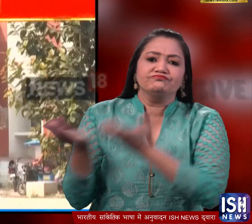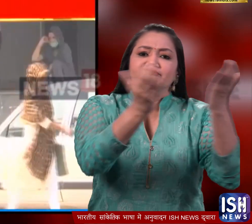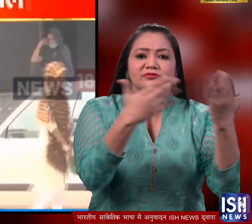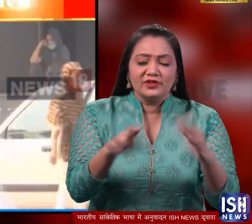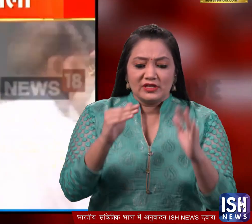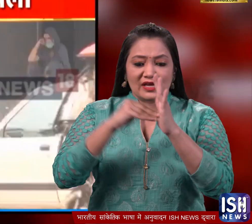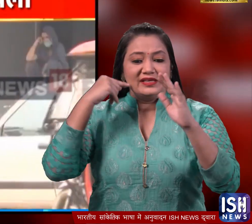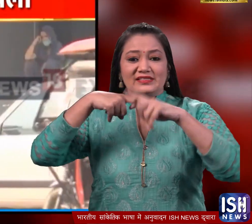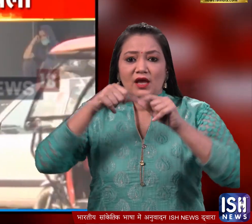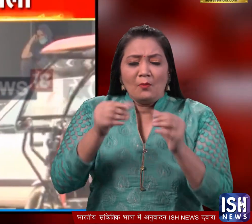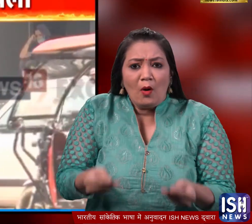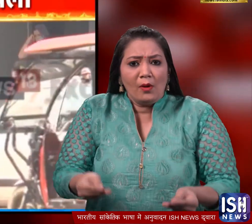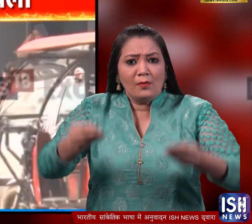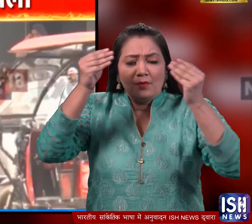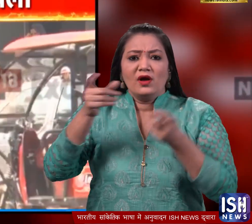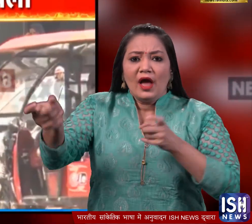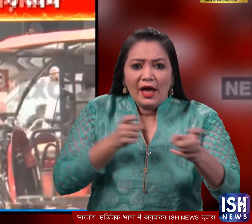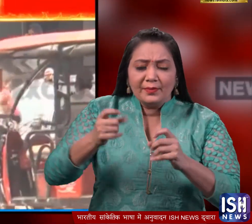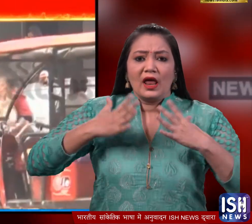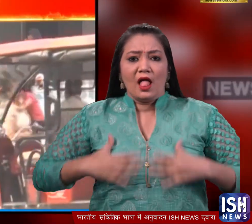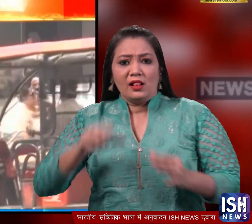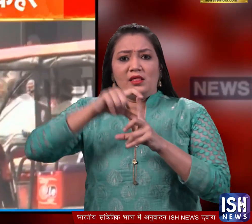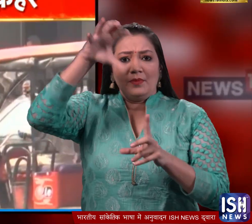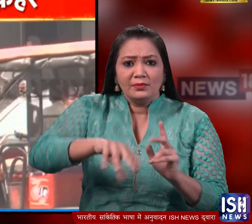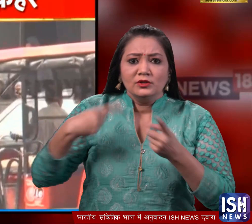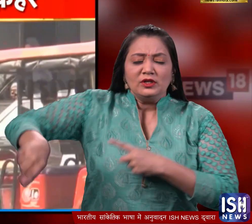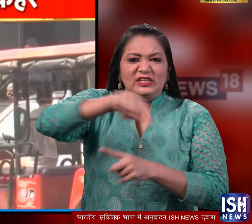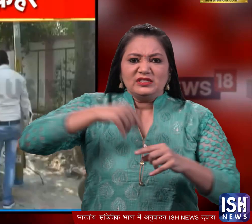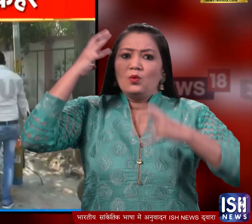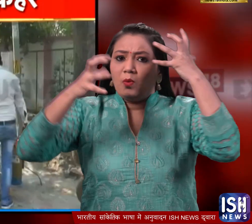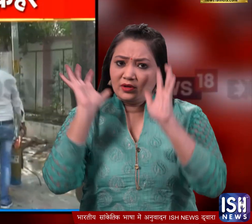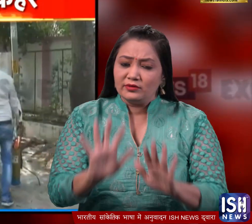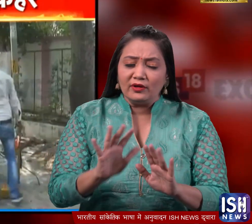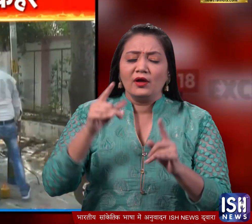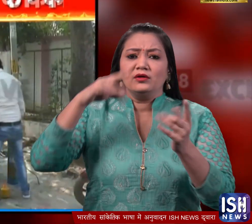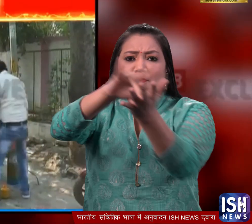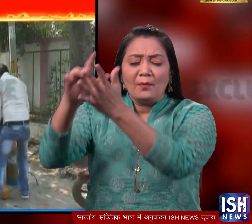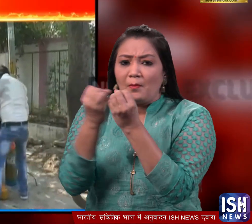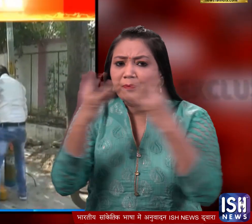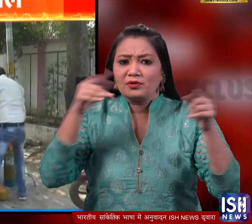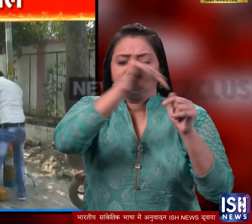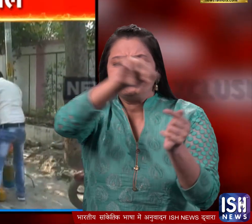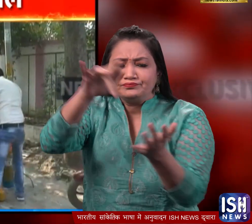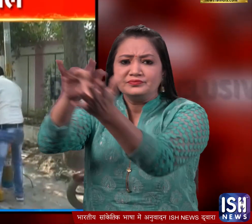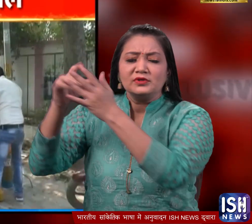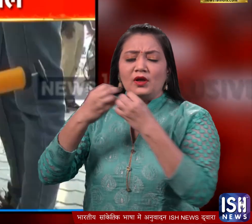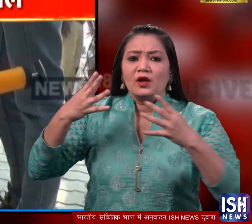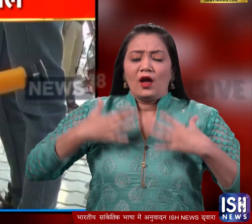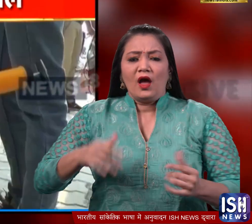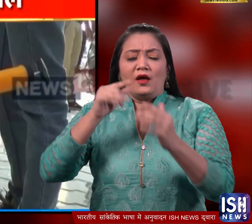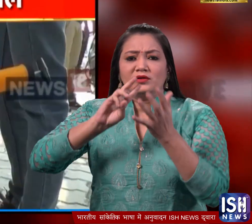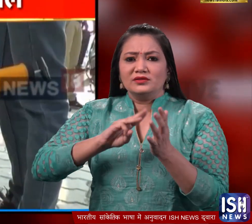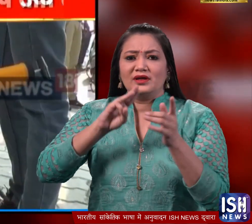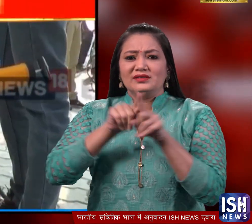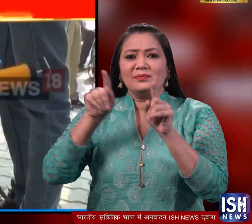कराया गया। जीका वायरस के बढ़ते कहर से प्रशासन और स्वास्थ्य विभाग में खलबली मच गई और जिन इलाकों से मरीज मिले, वहां स्वास्थ्य विभाग का